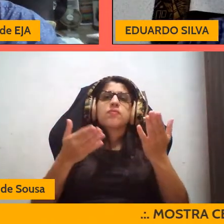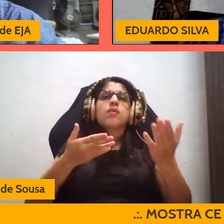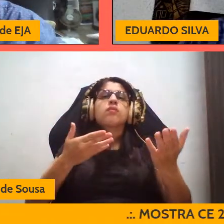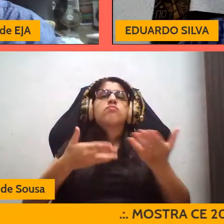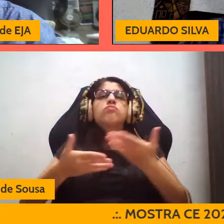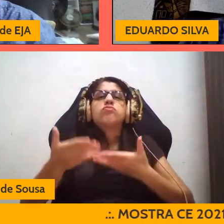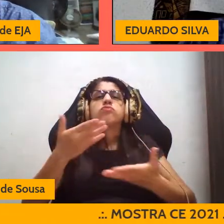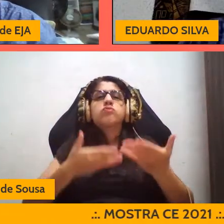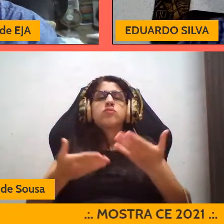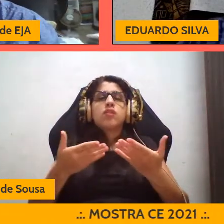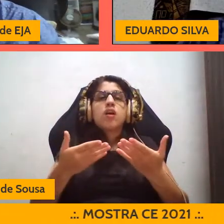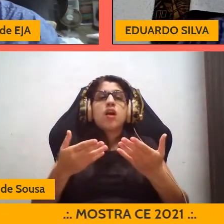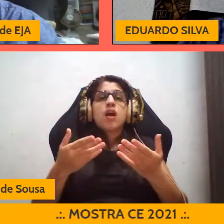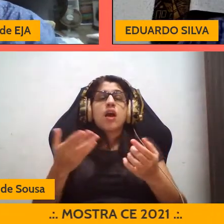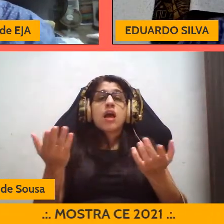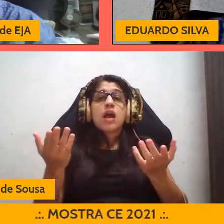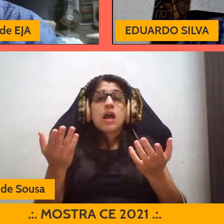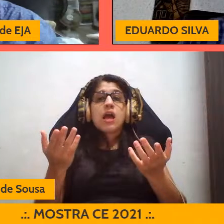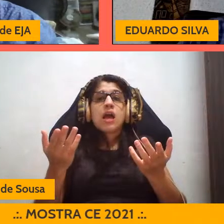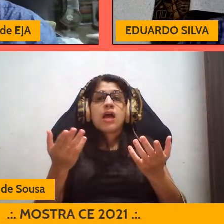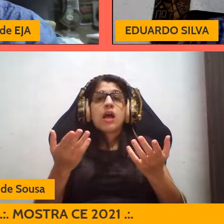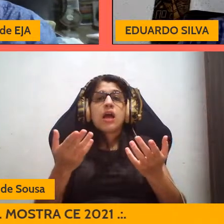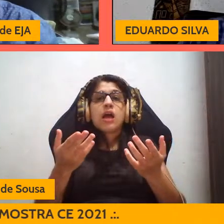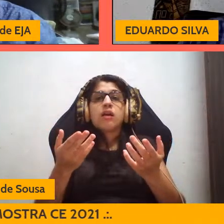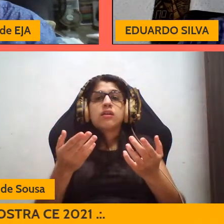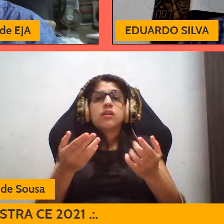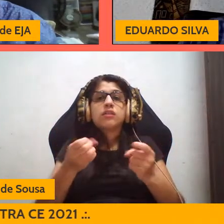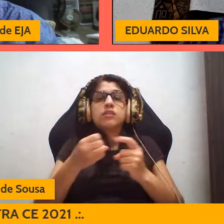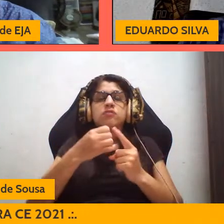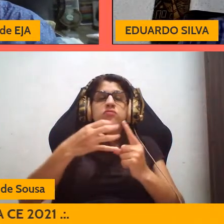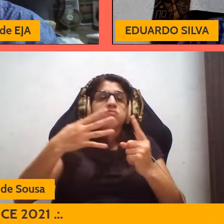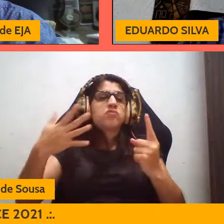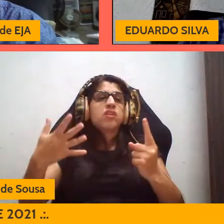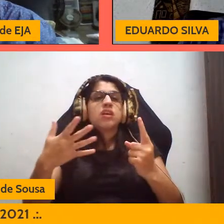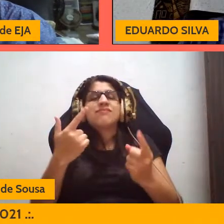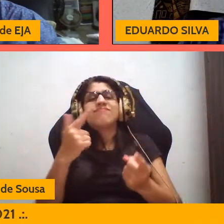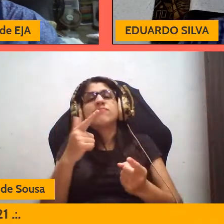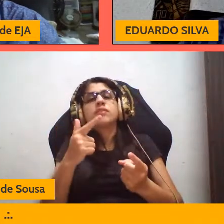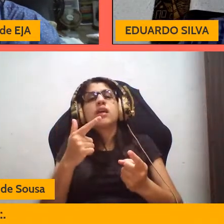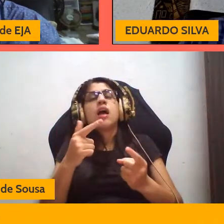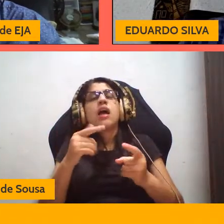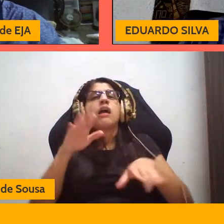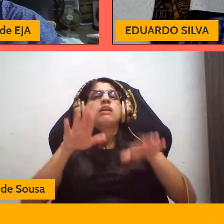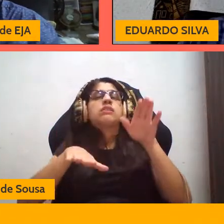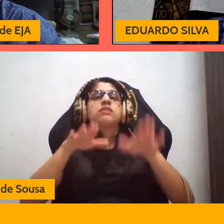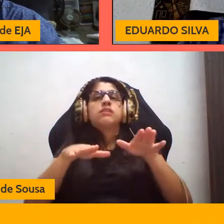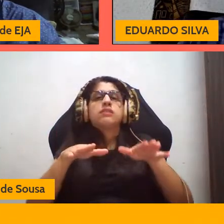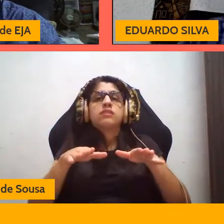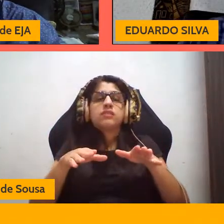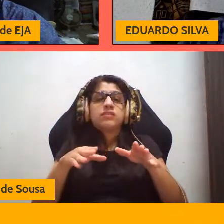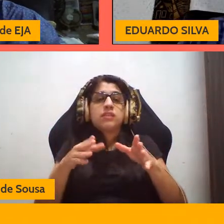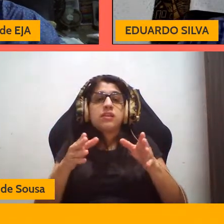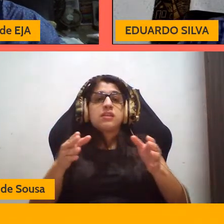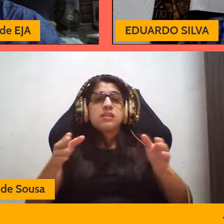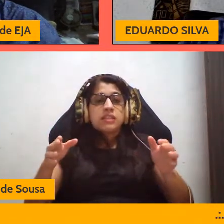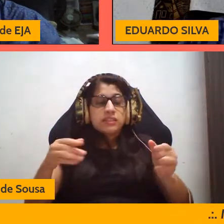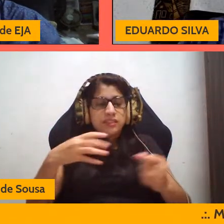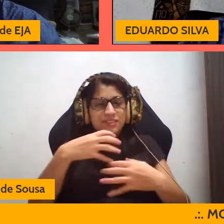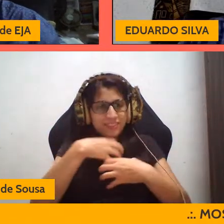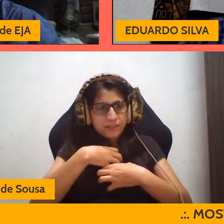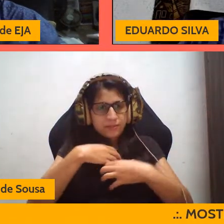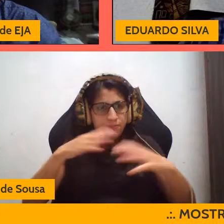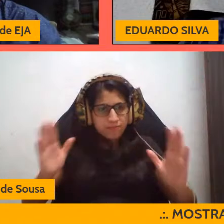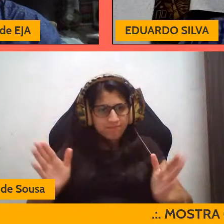quem não faz extensão, talvez, né, se sente incentivado a procurar